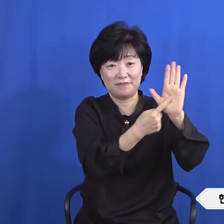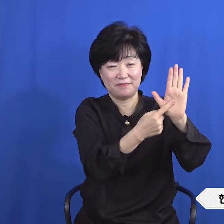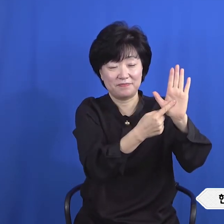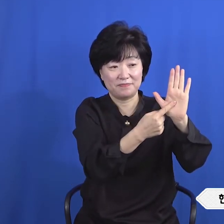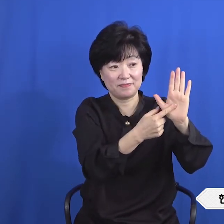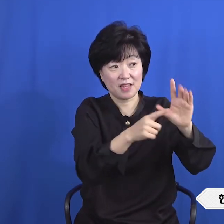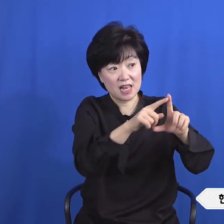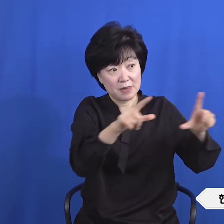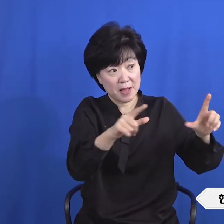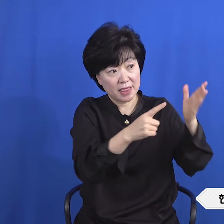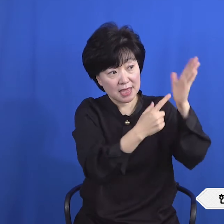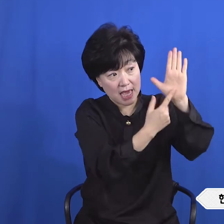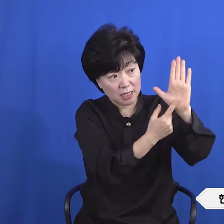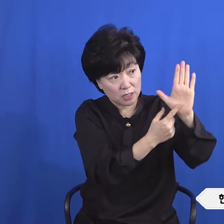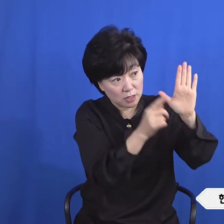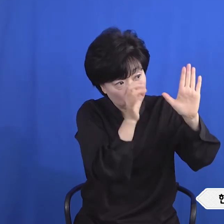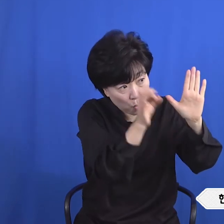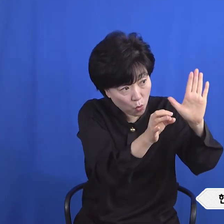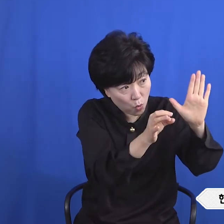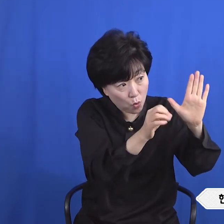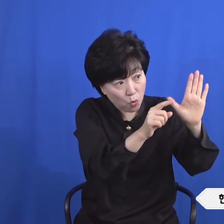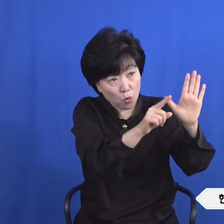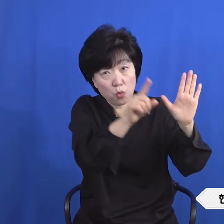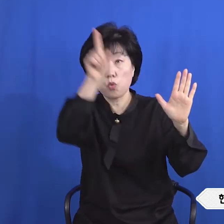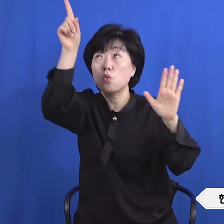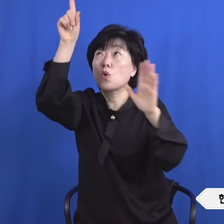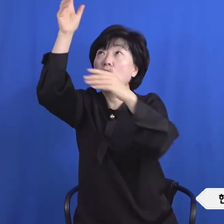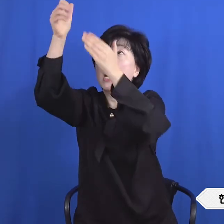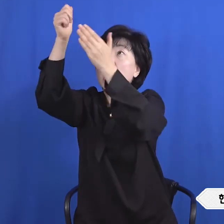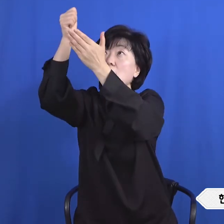하나님의 존재와 능력을 분명히 알 수 있습니다.